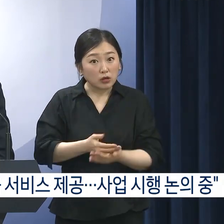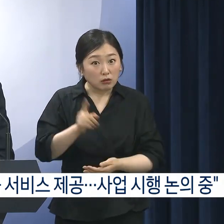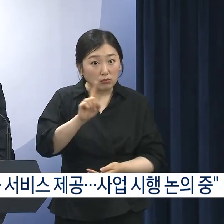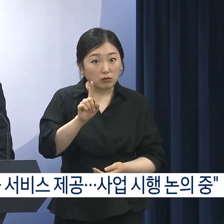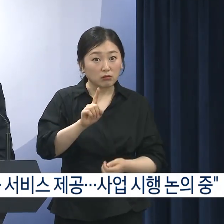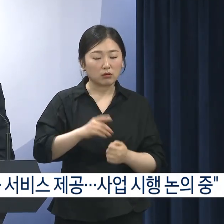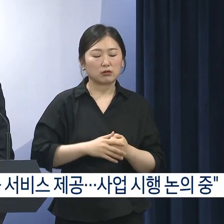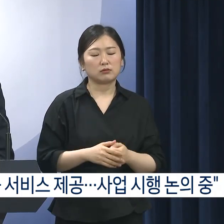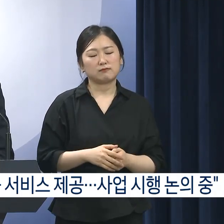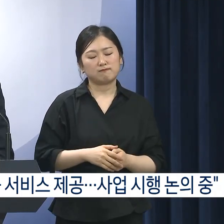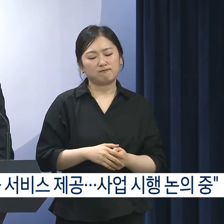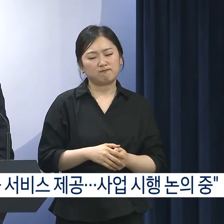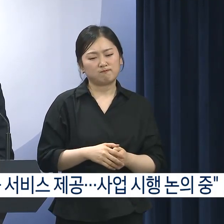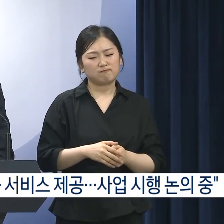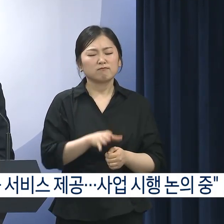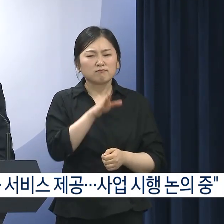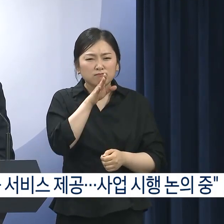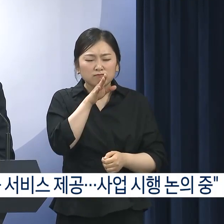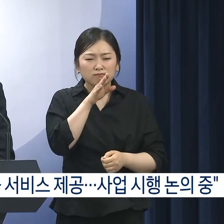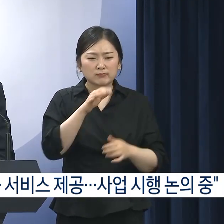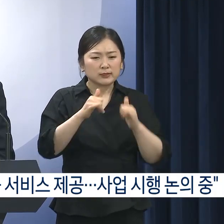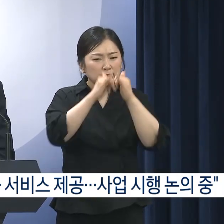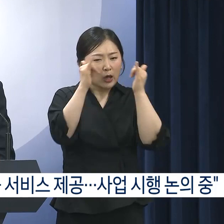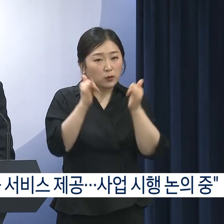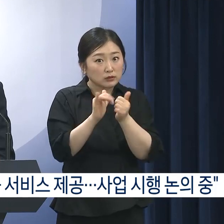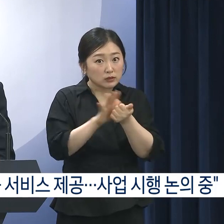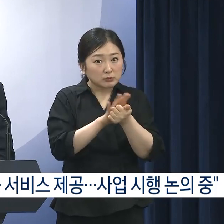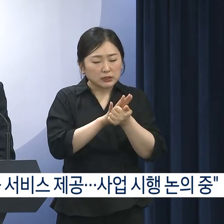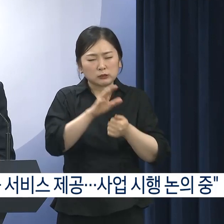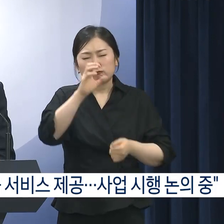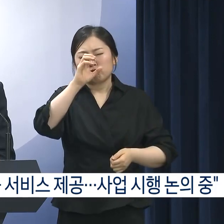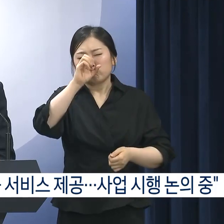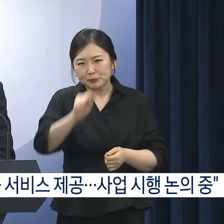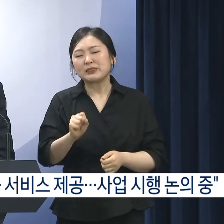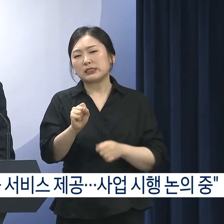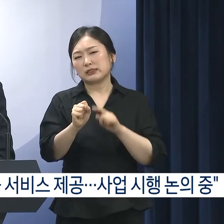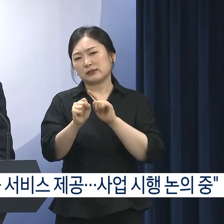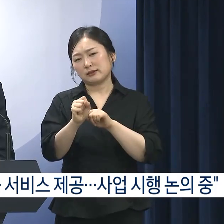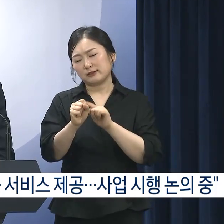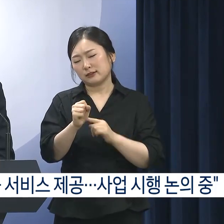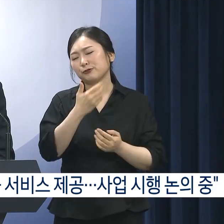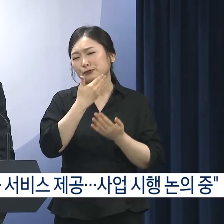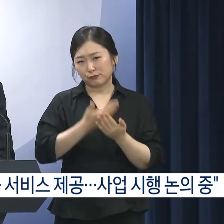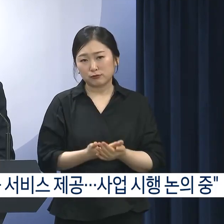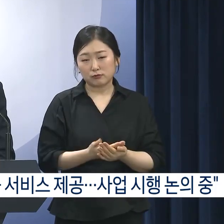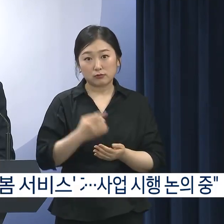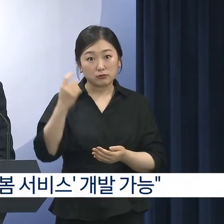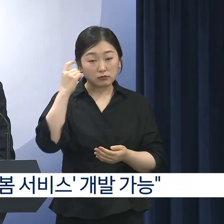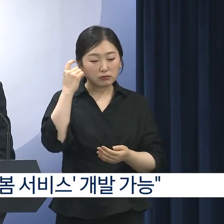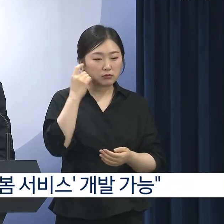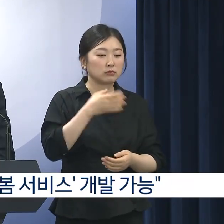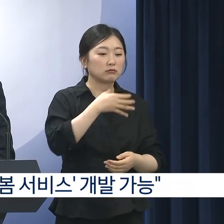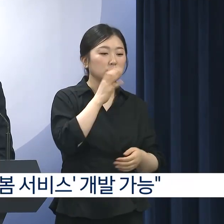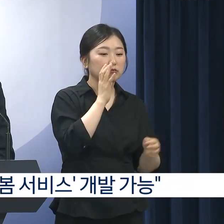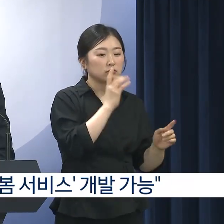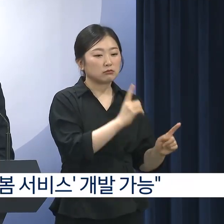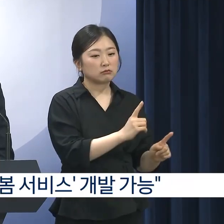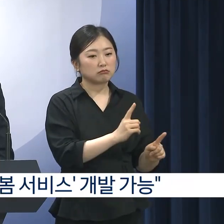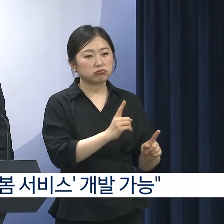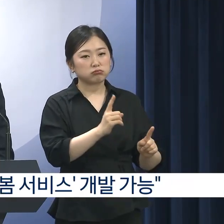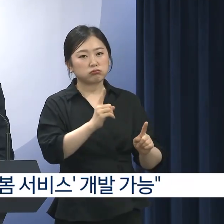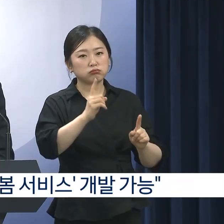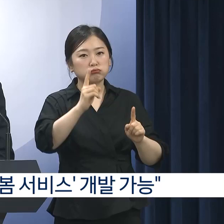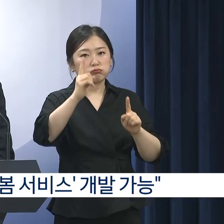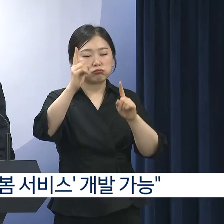품질 관리였습니다. 이 사회 서비스라는 것은 이 점차가 노령화가 되고 그러기에 따라서 수요는 늘어나게 돼 있습니다.